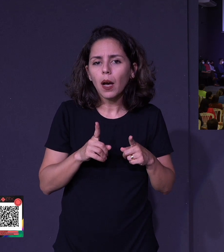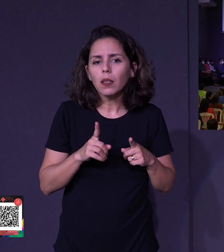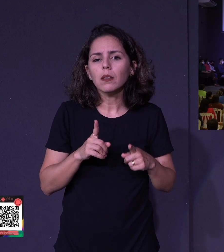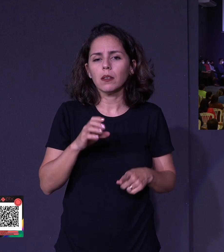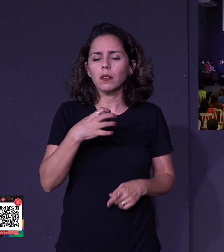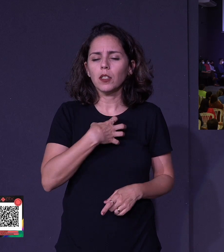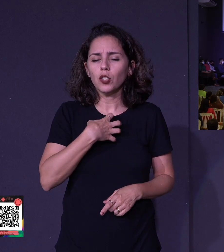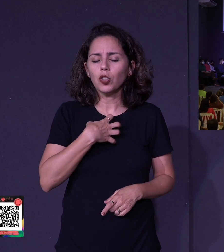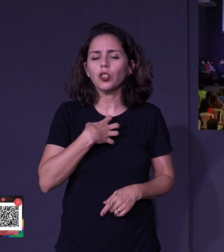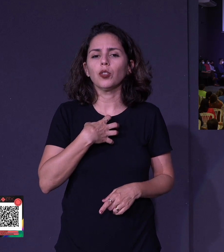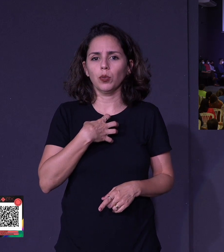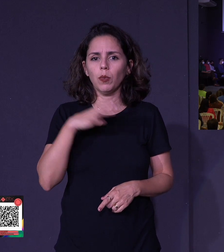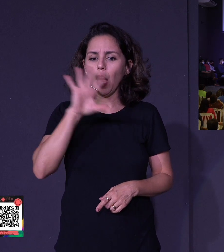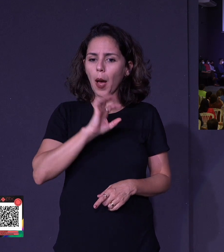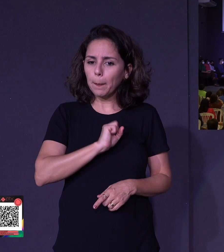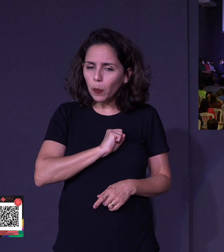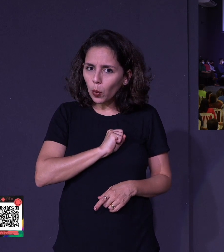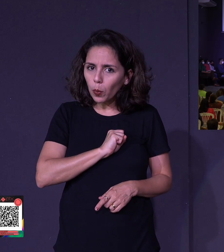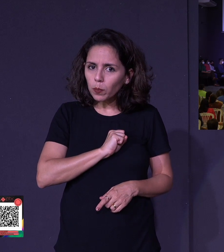vai botar.